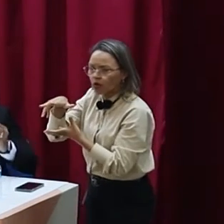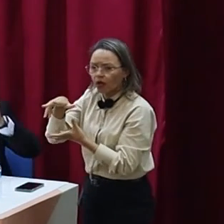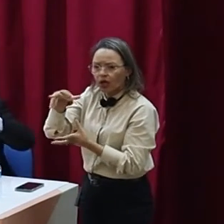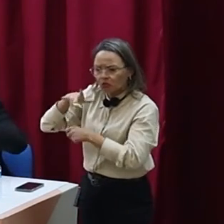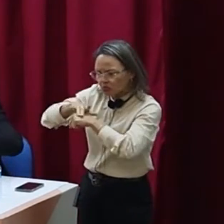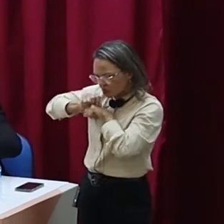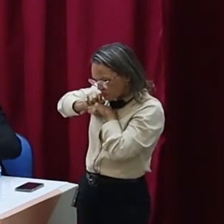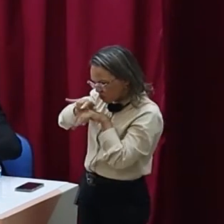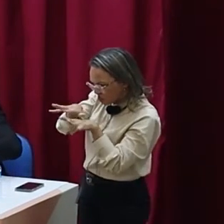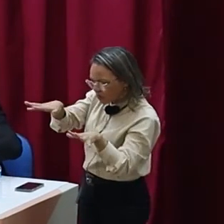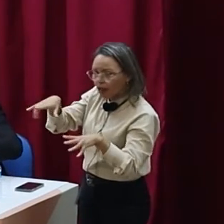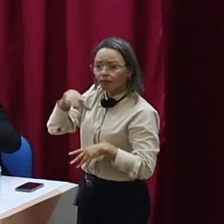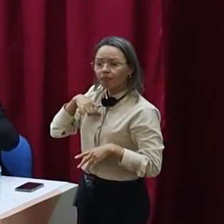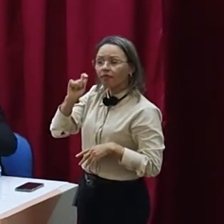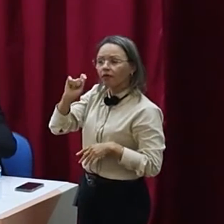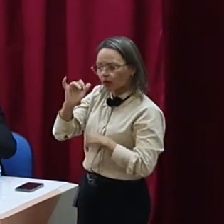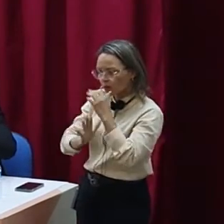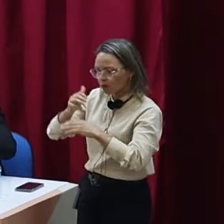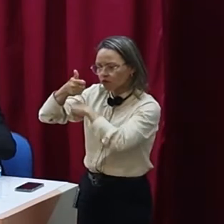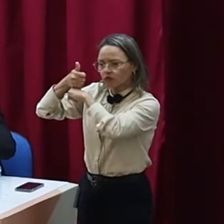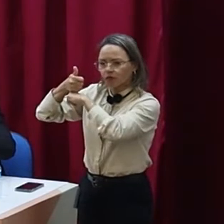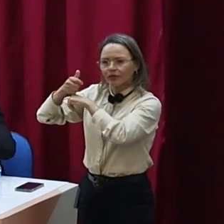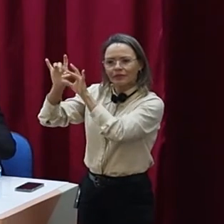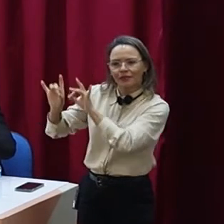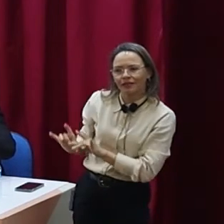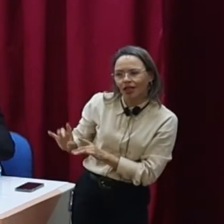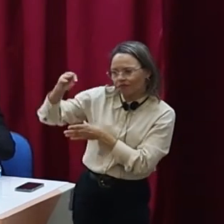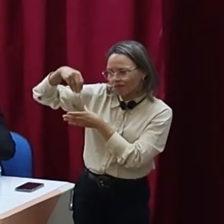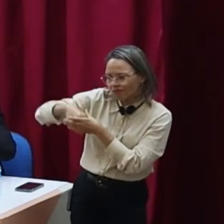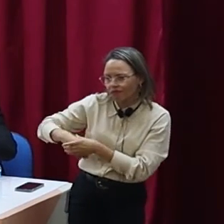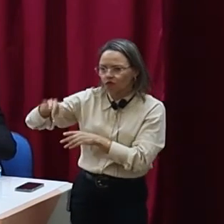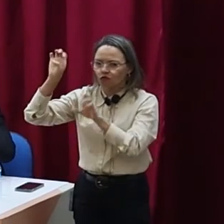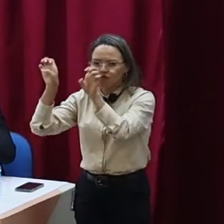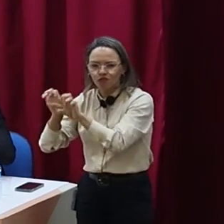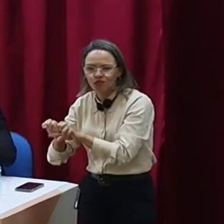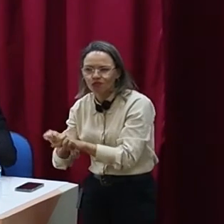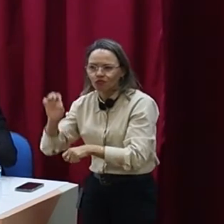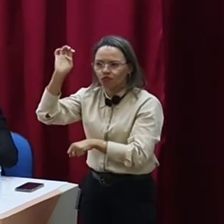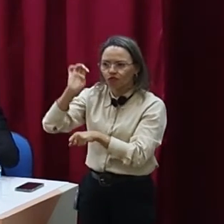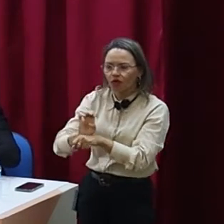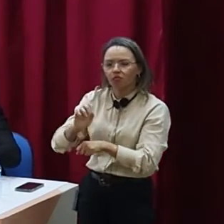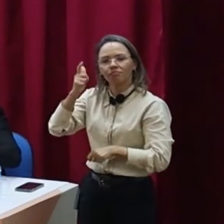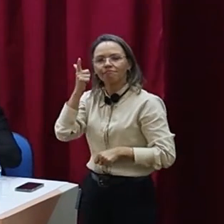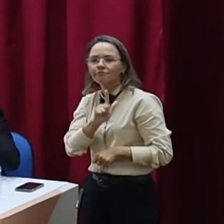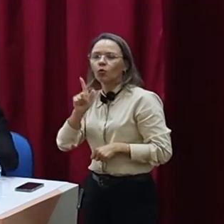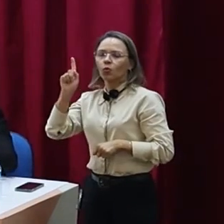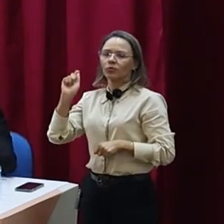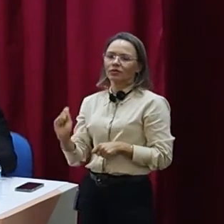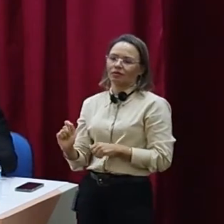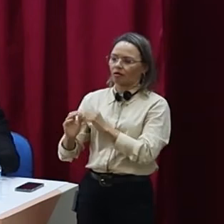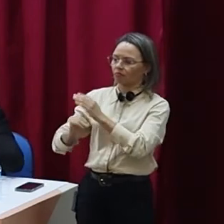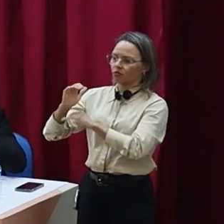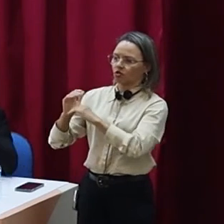um profissional especializado dentro da estrutura do Estado, para que esse profissional possa fazer com que